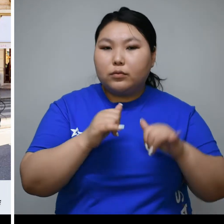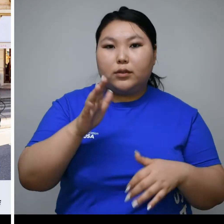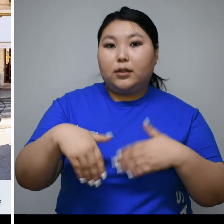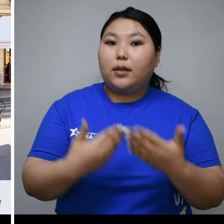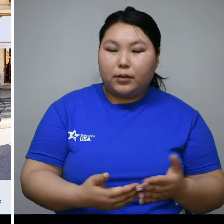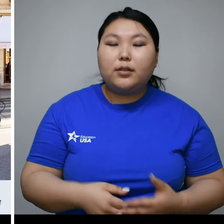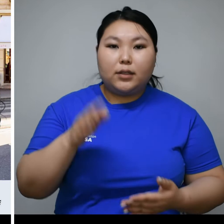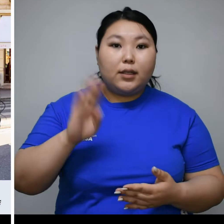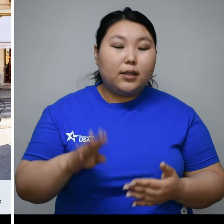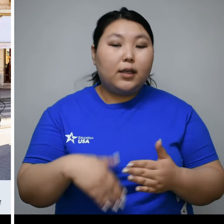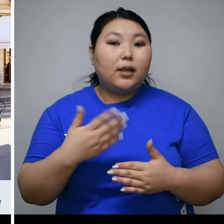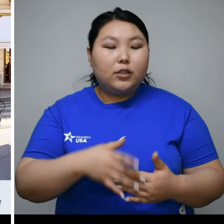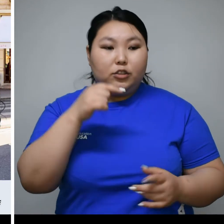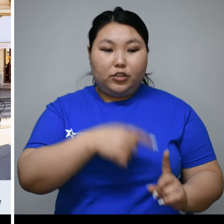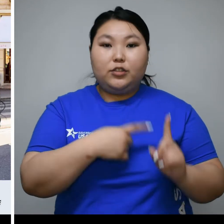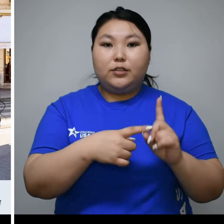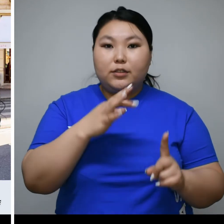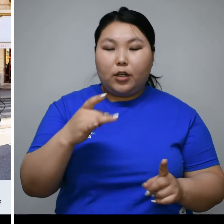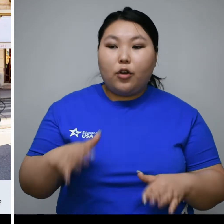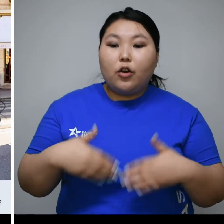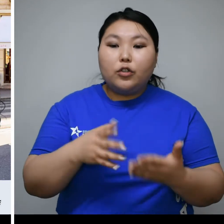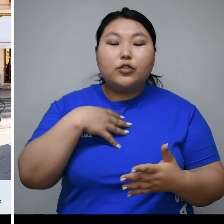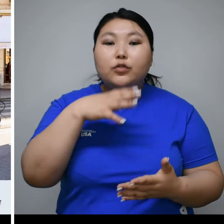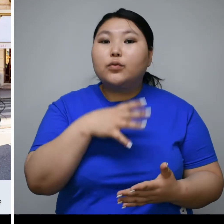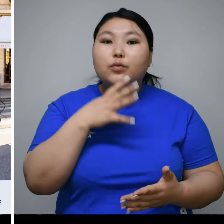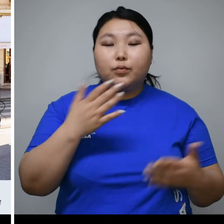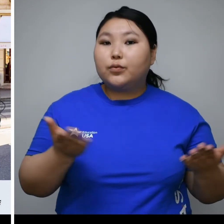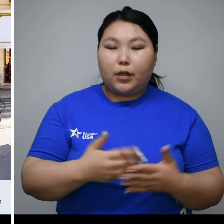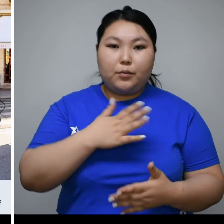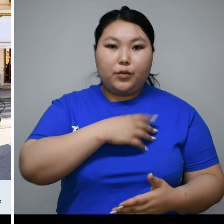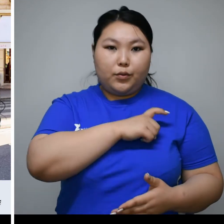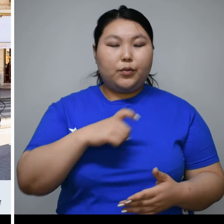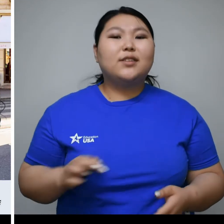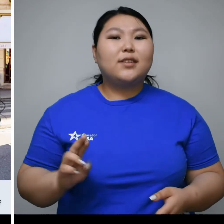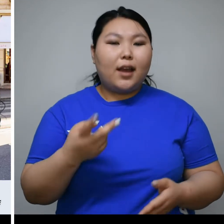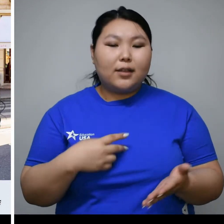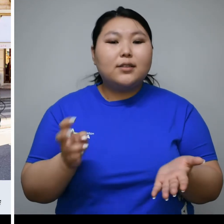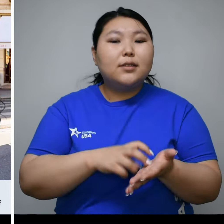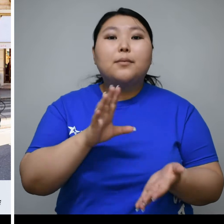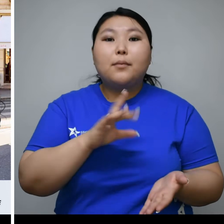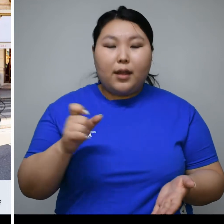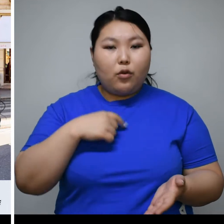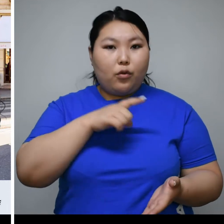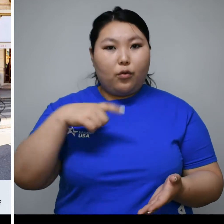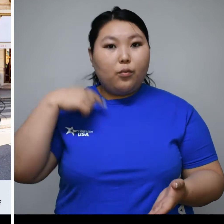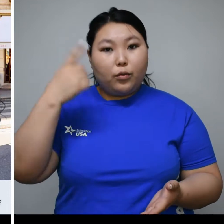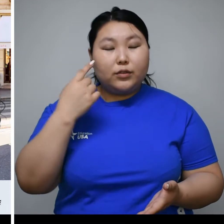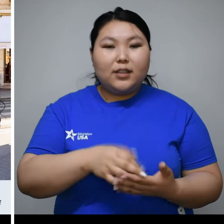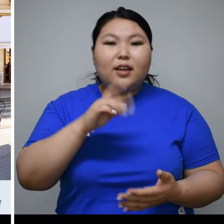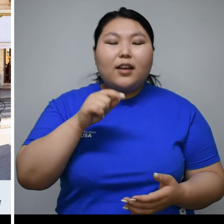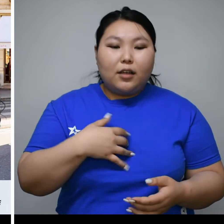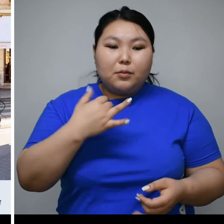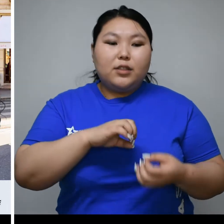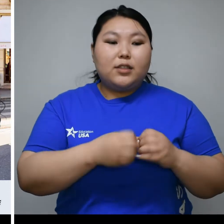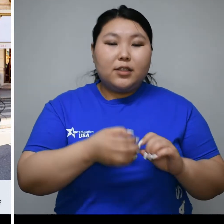асуултуудыг тавьдаг. За тэгэхээр тэрэн дээр өгөх зөвлөгөө маань болохоор миний хувьд яагаад тэнцэн бэ гэж өөрөө боддог гэхлээр яг